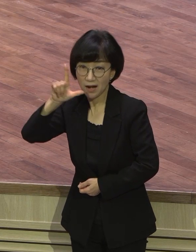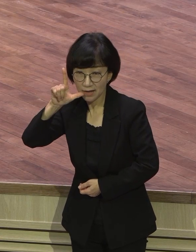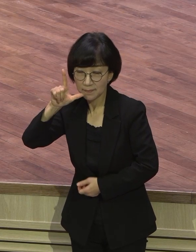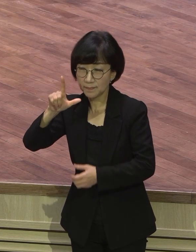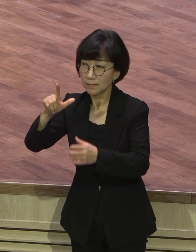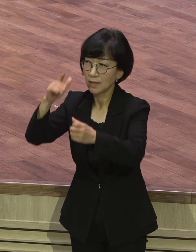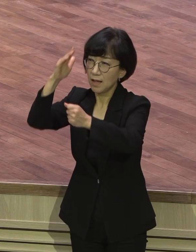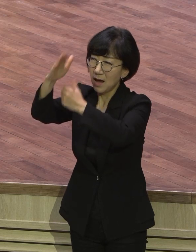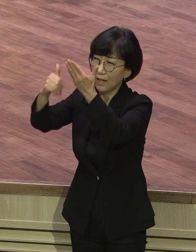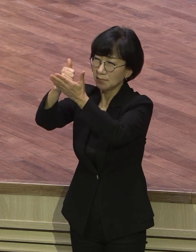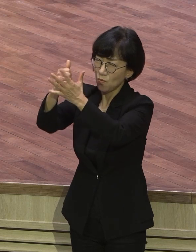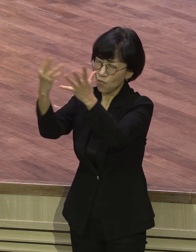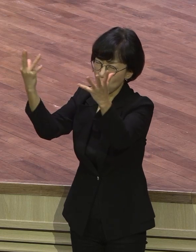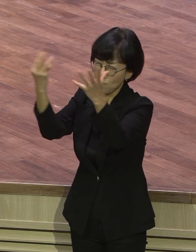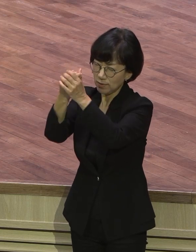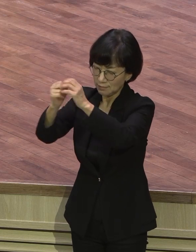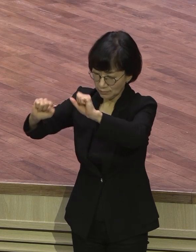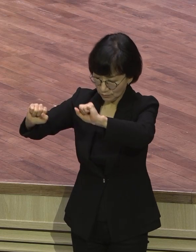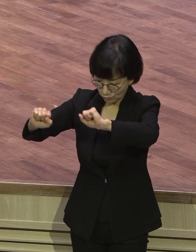여호와께 순종하여 선저